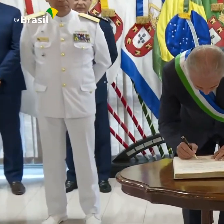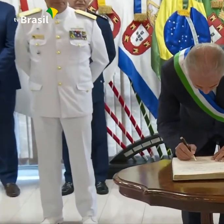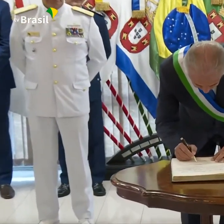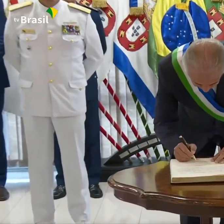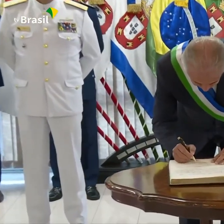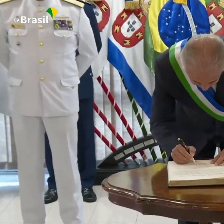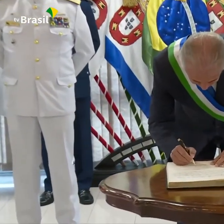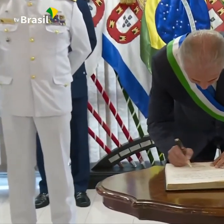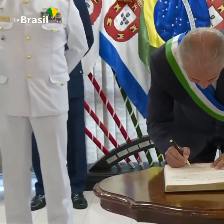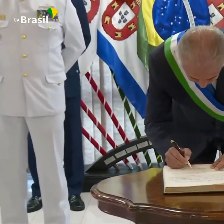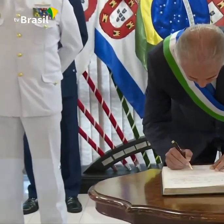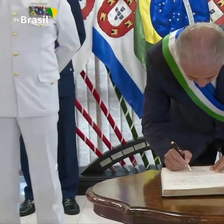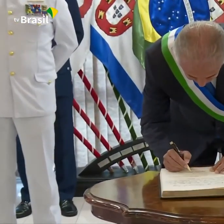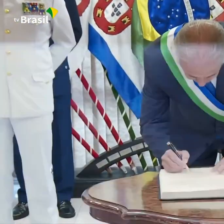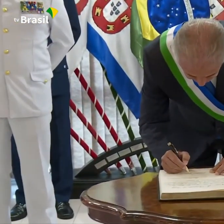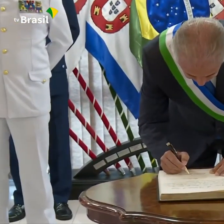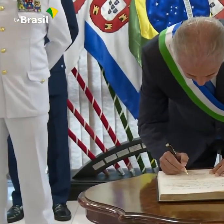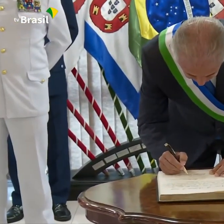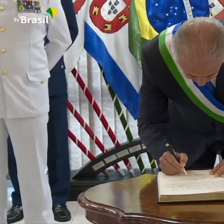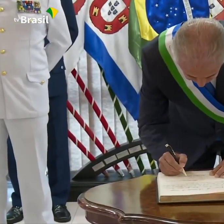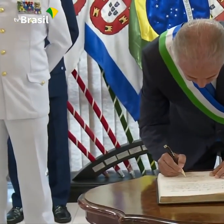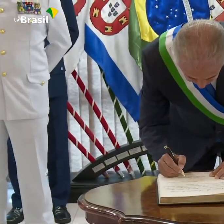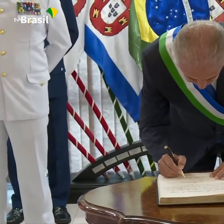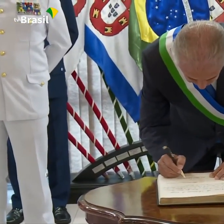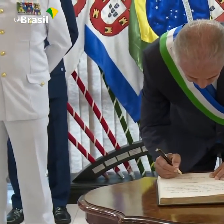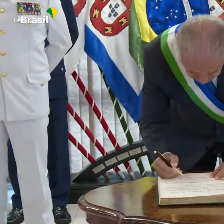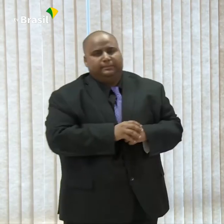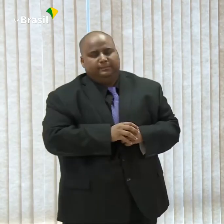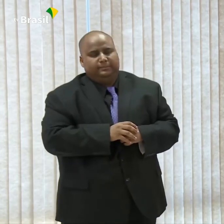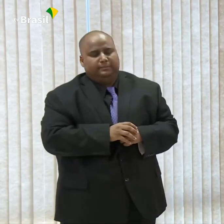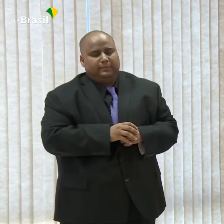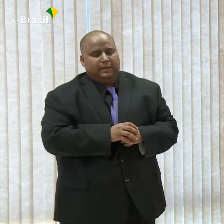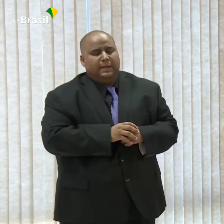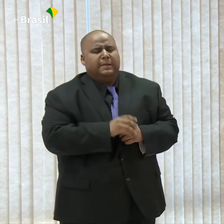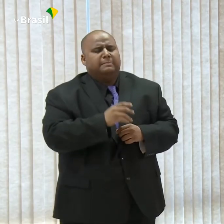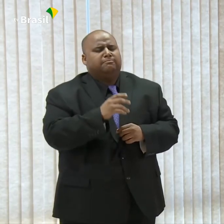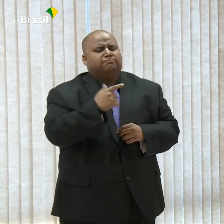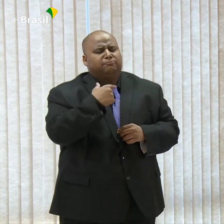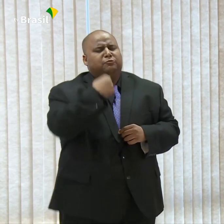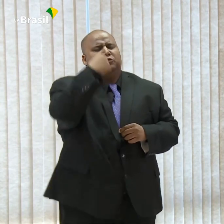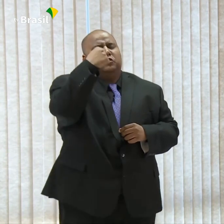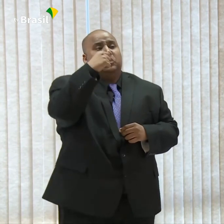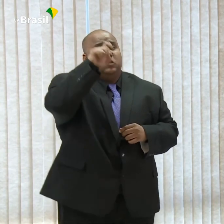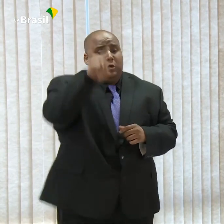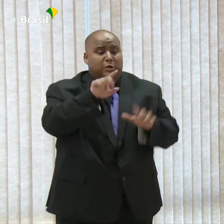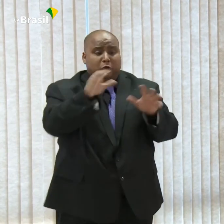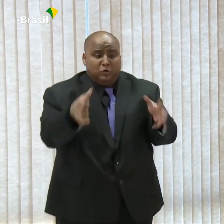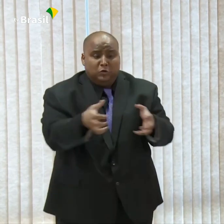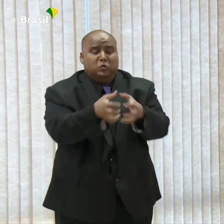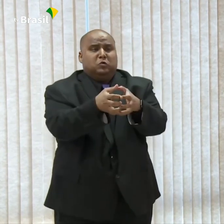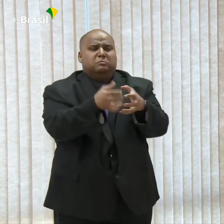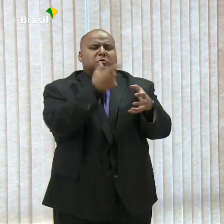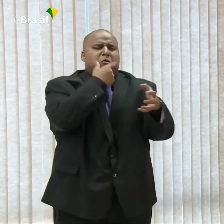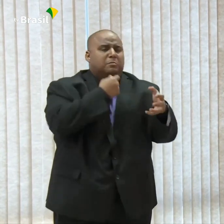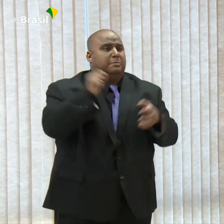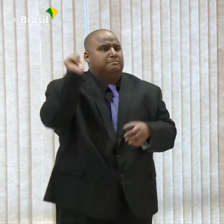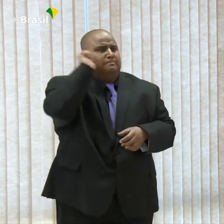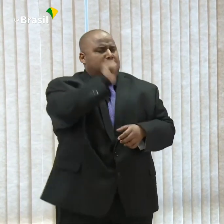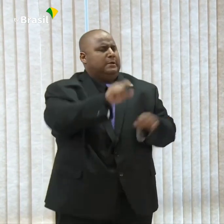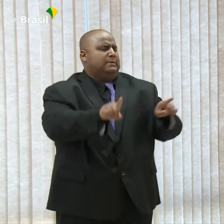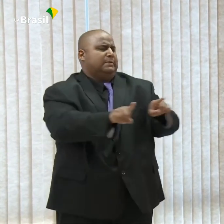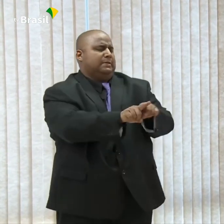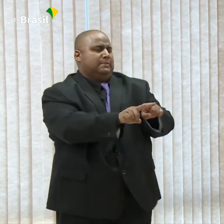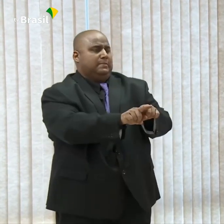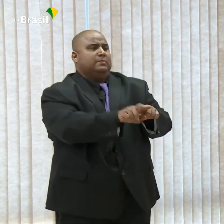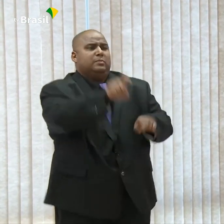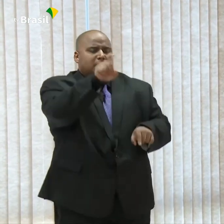o décimo quinto Ministro assumiu o cargo em sua apresentação ele enalteceu o trabalho de todos os militares